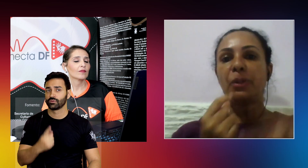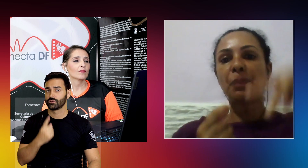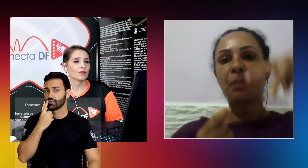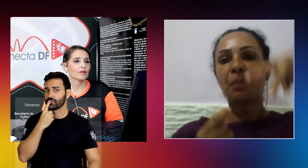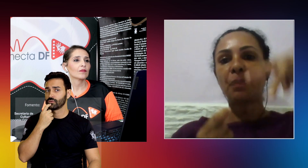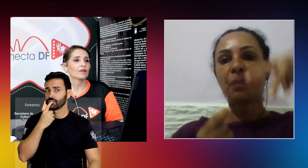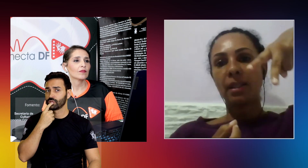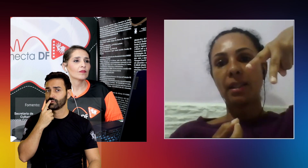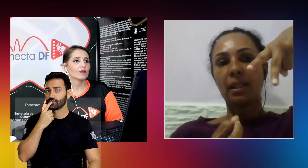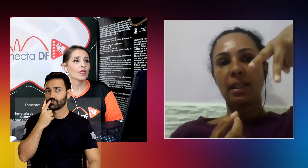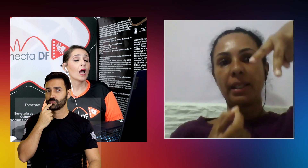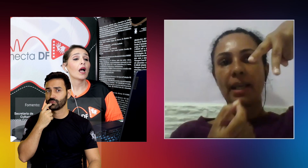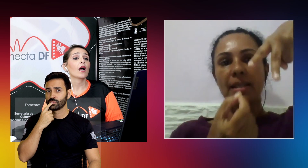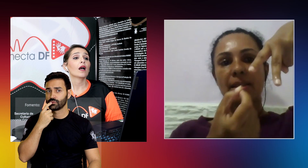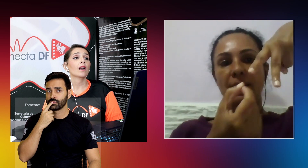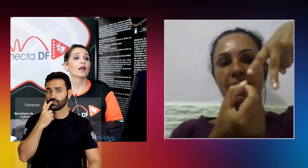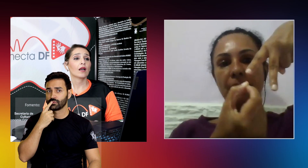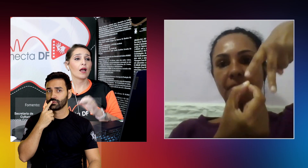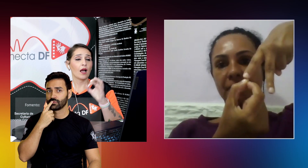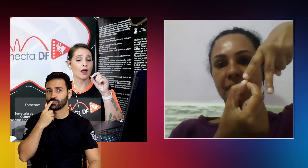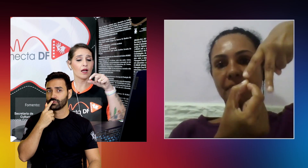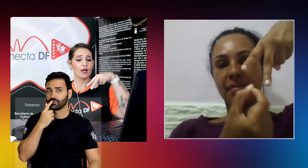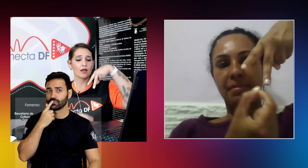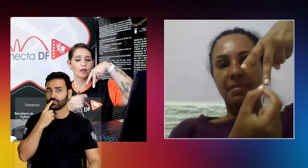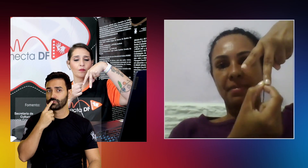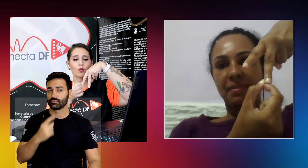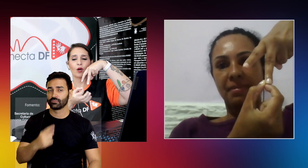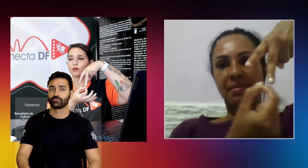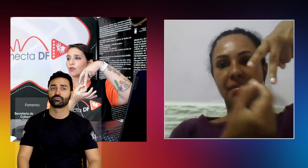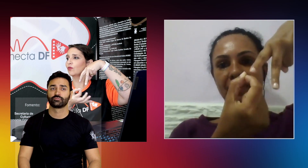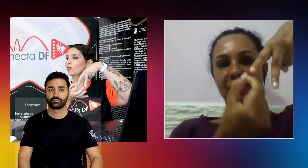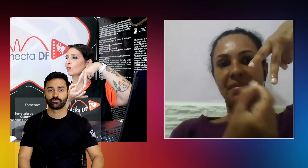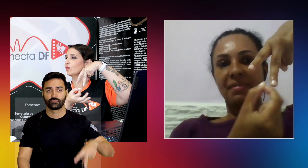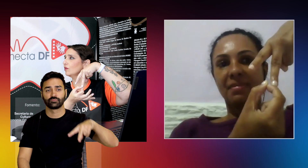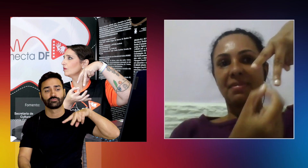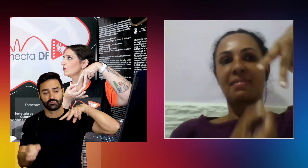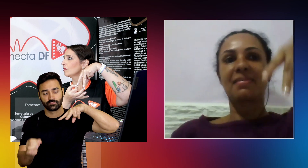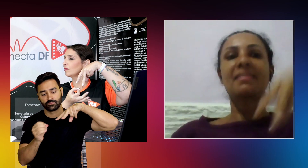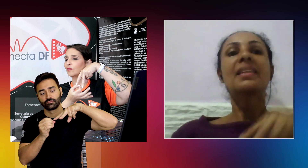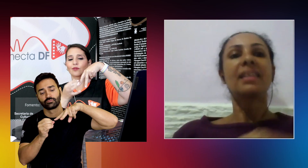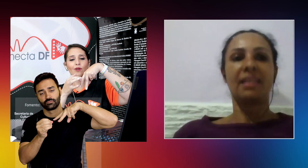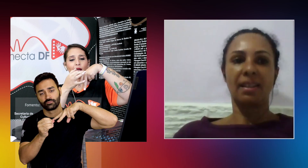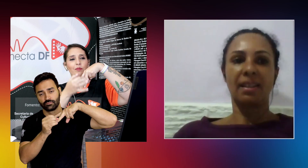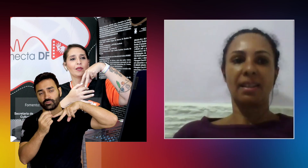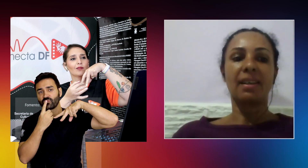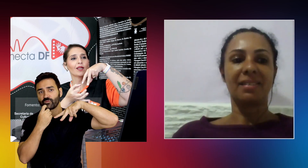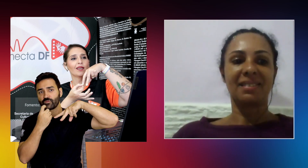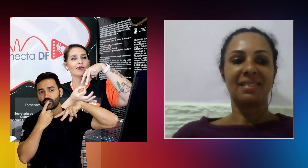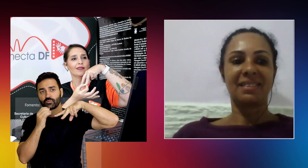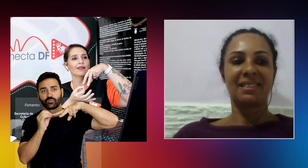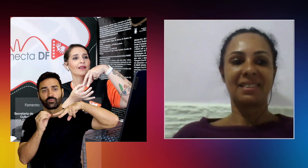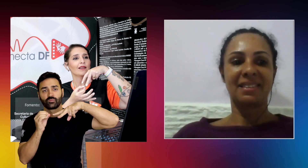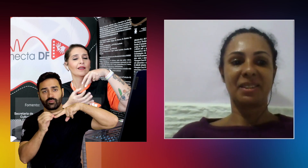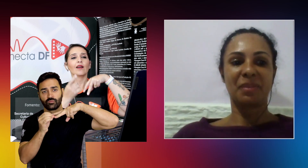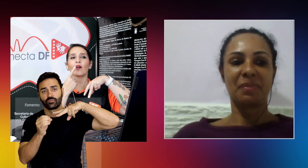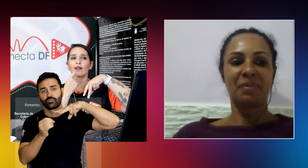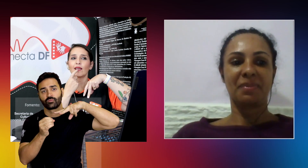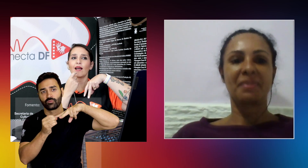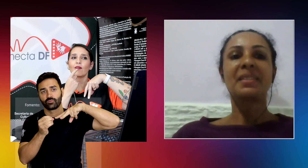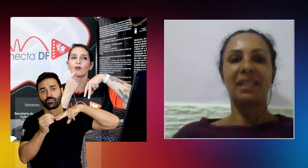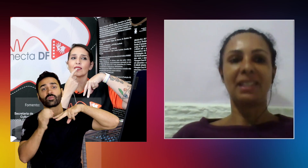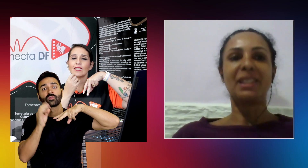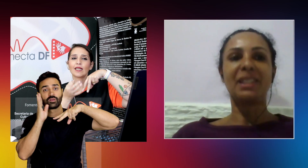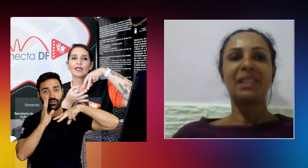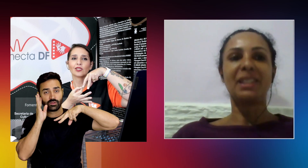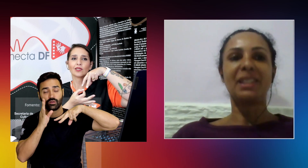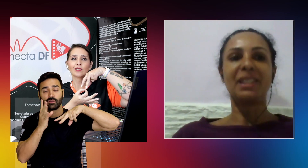vermelho, e assim. Ah, por causa do cabinho, né? Ó,